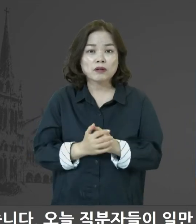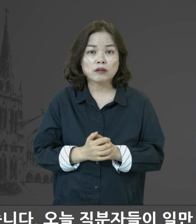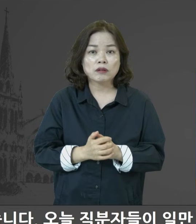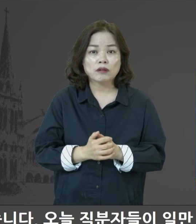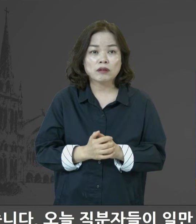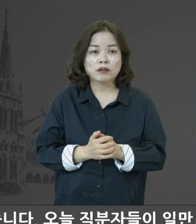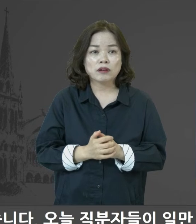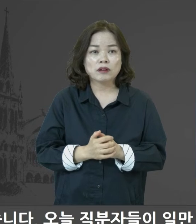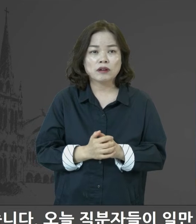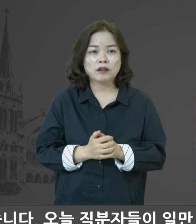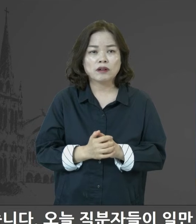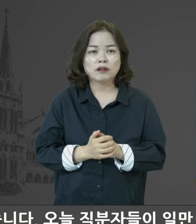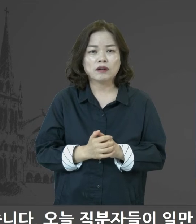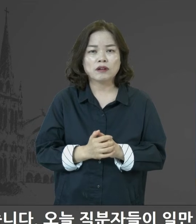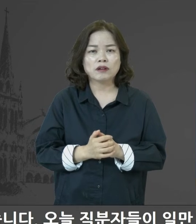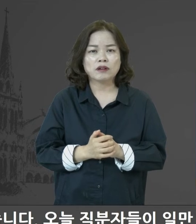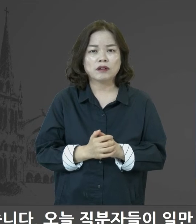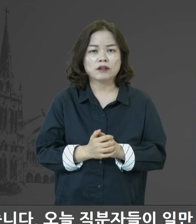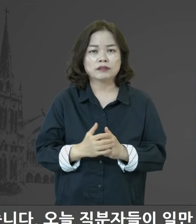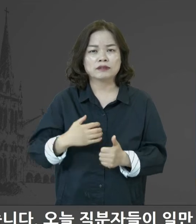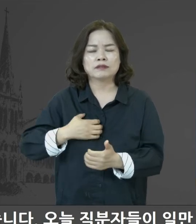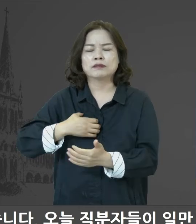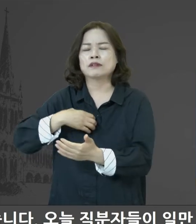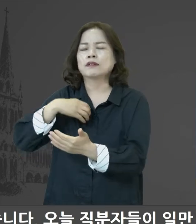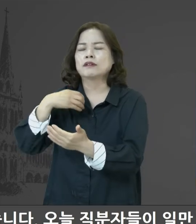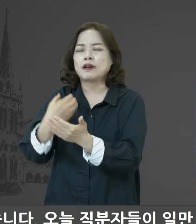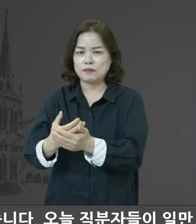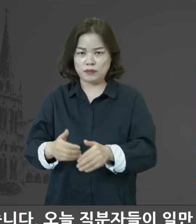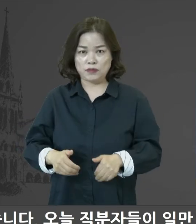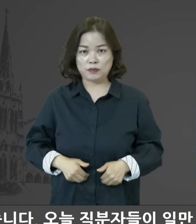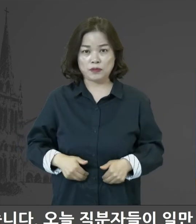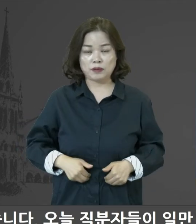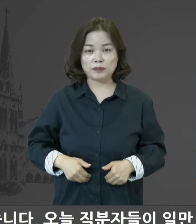바로 감동입니다.